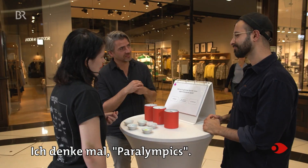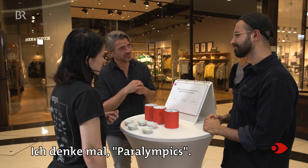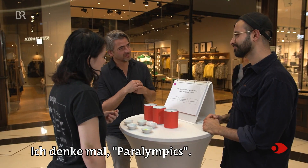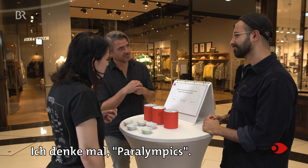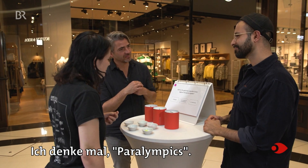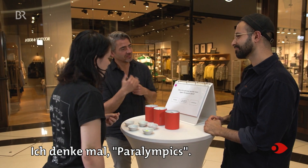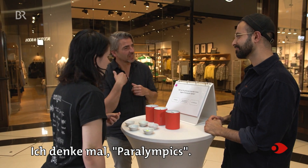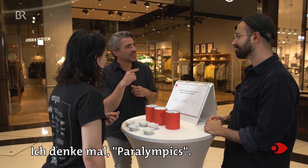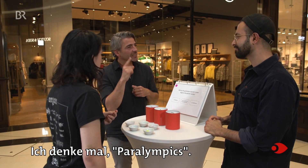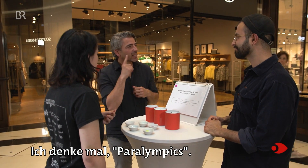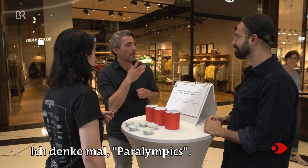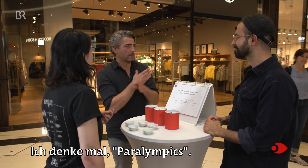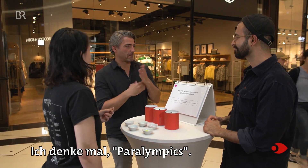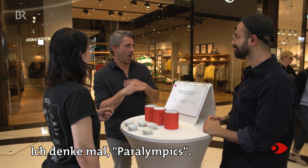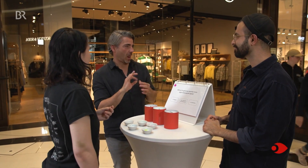Also ich denke mal